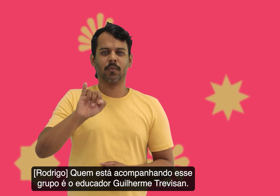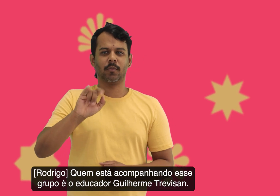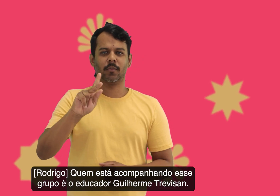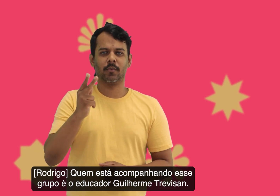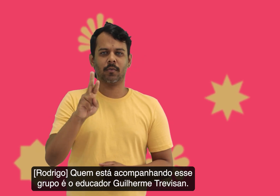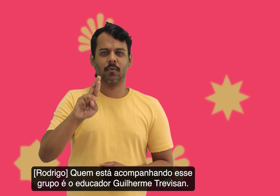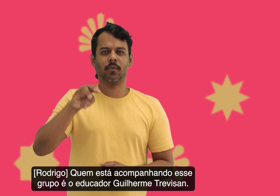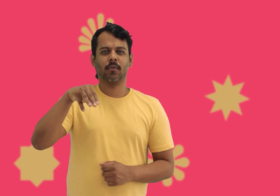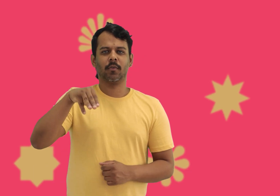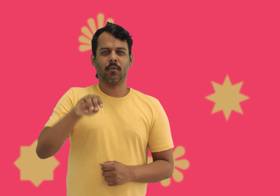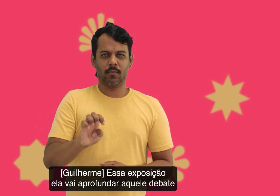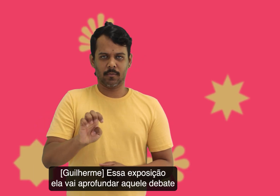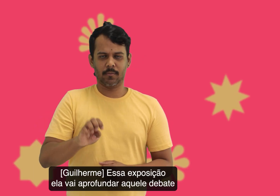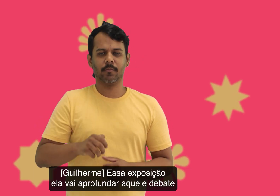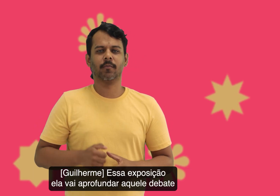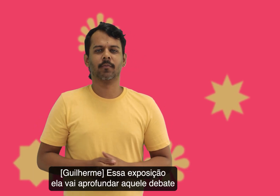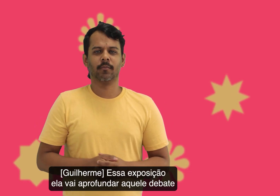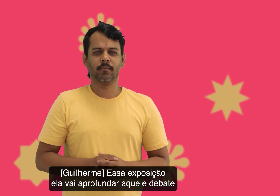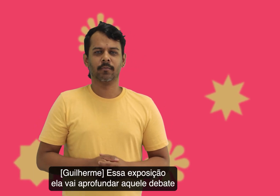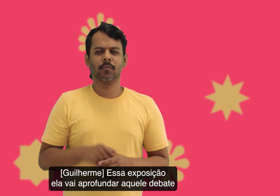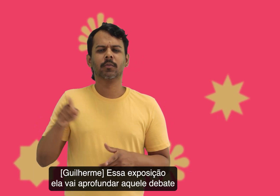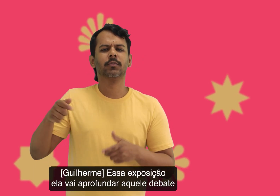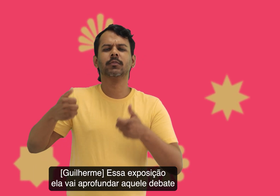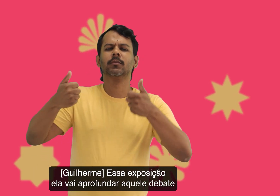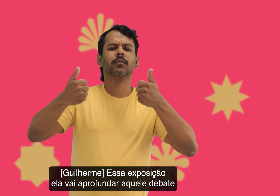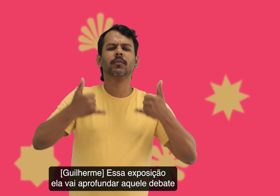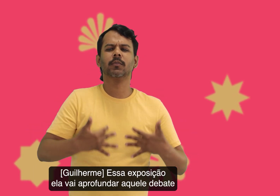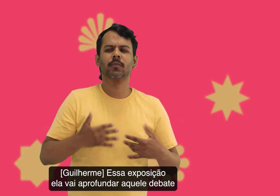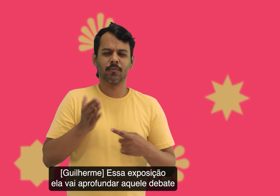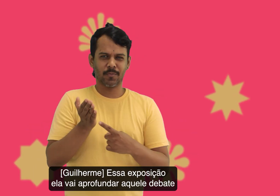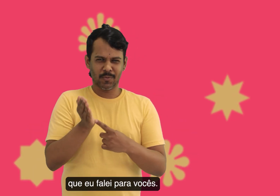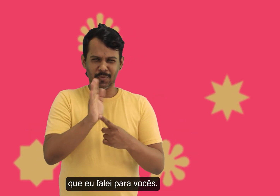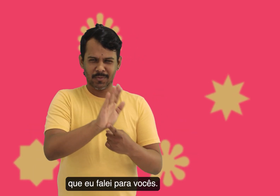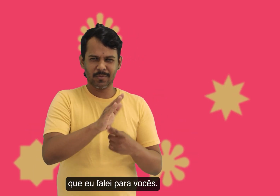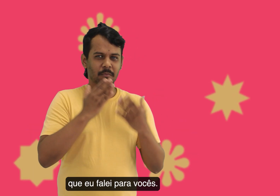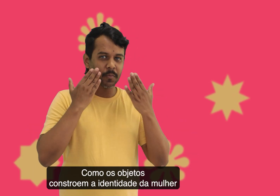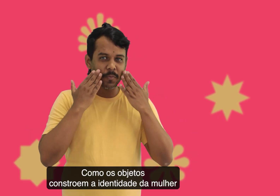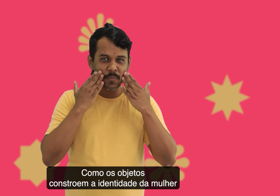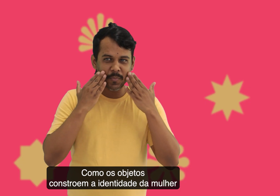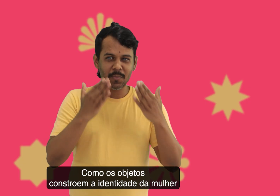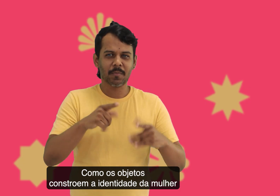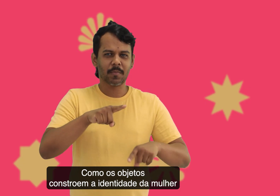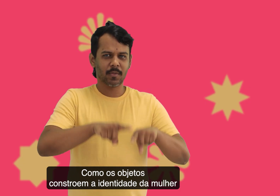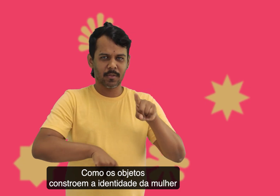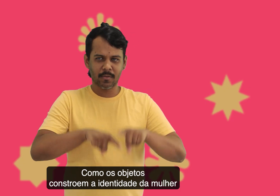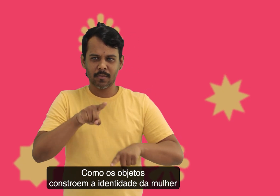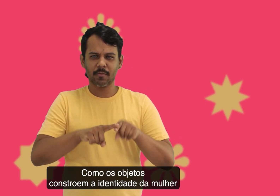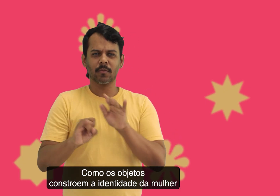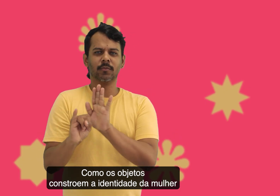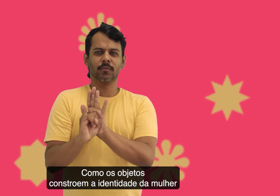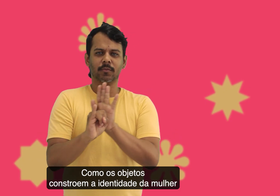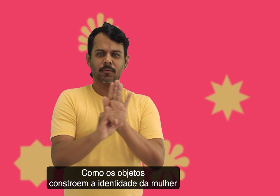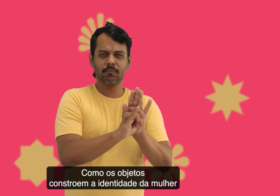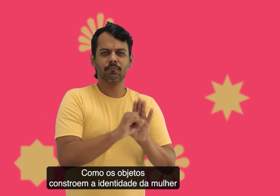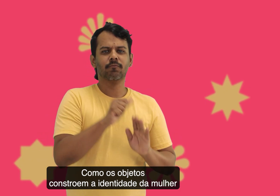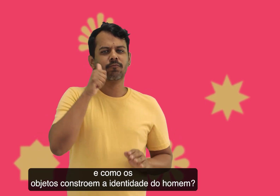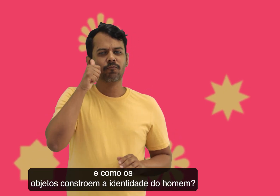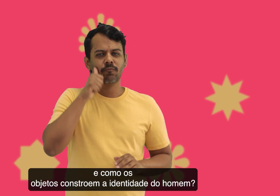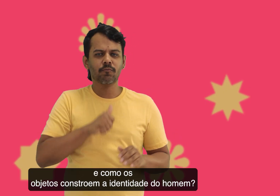educador Guilherme Trevisan. Essa exposição ela vai aprofundar aquele debate que eu falei para vocês, como os objetos constroem a identidade da mulher e